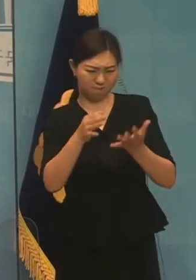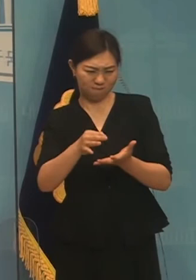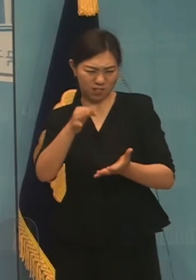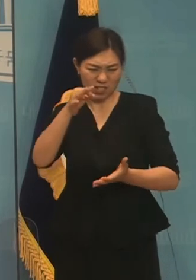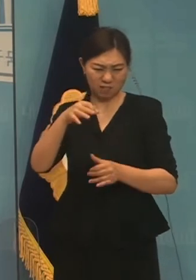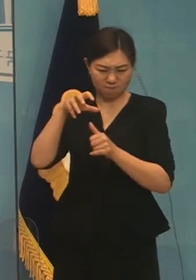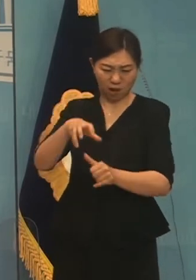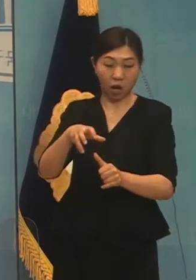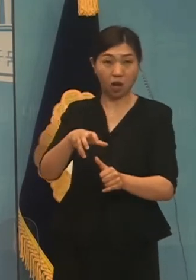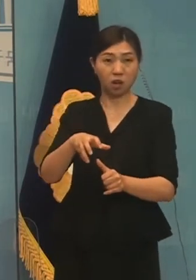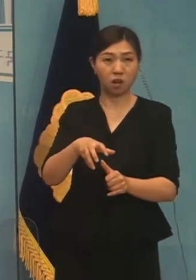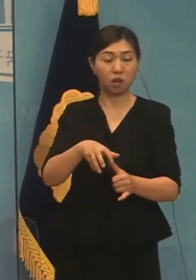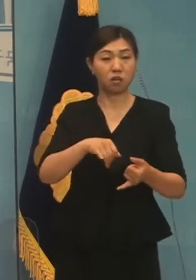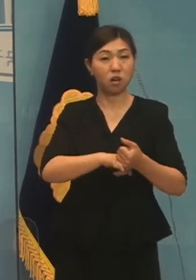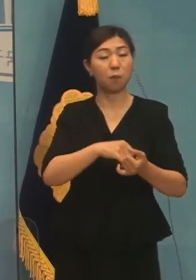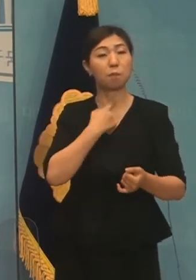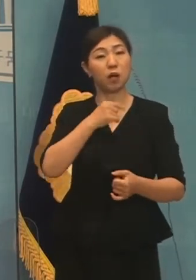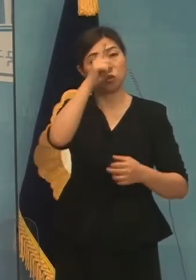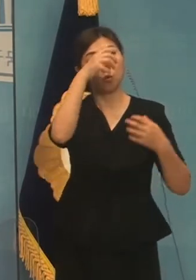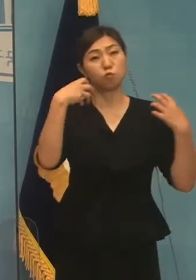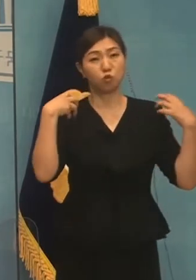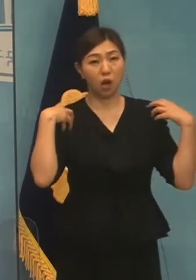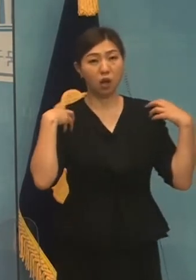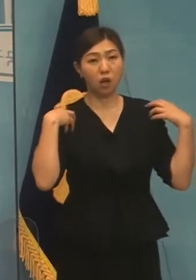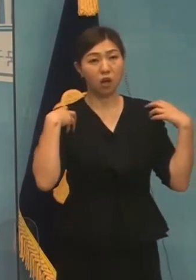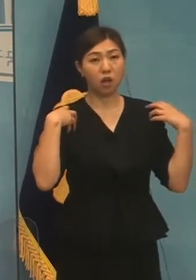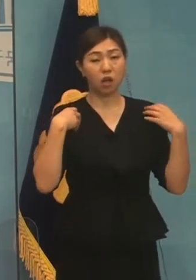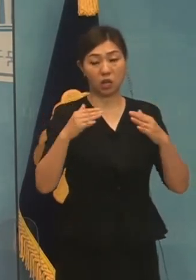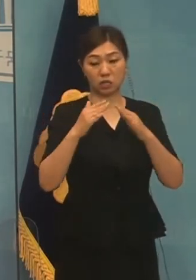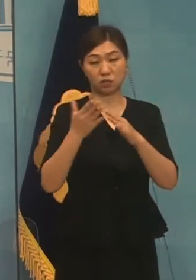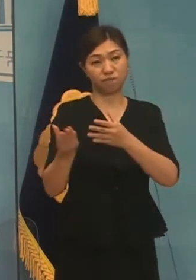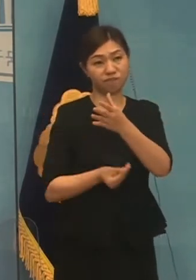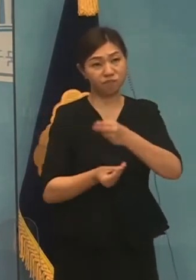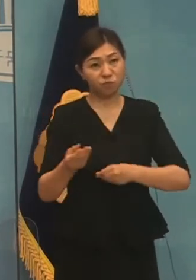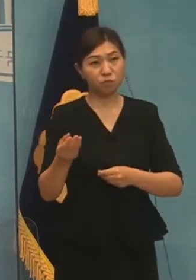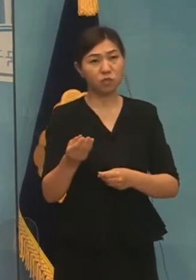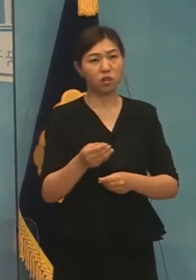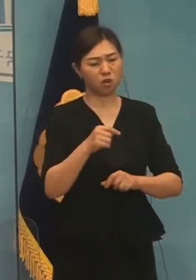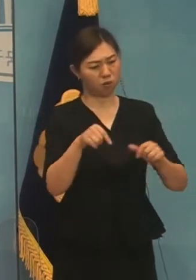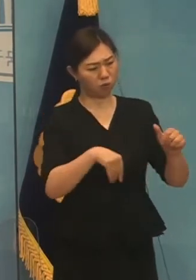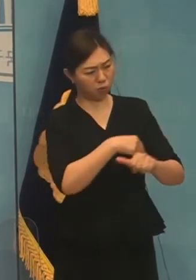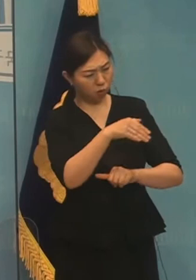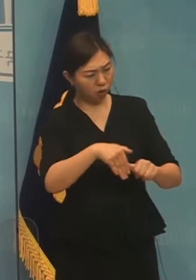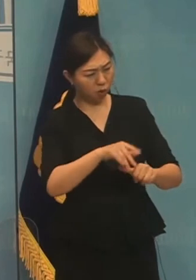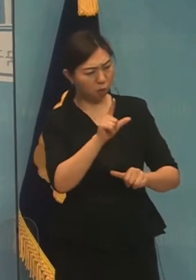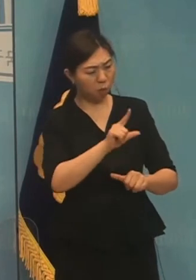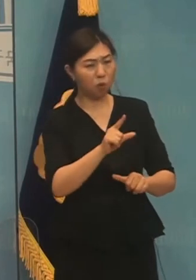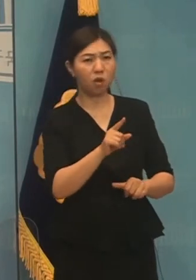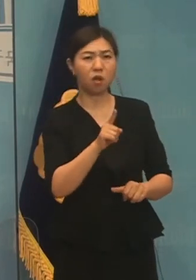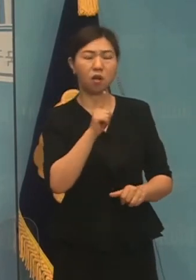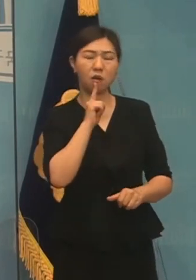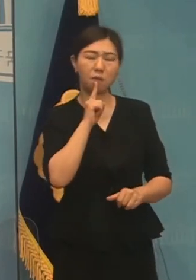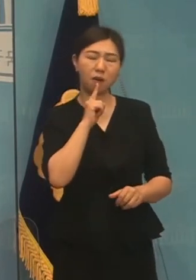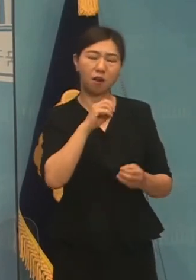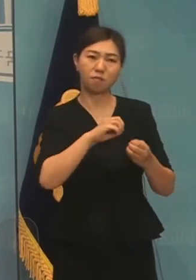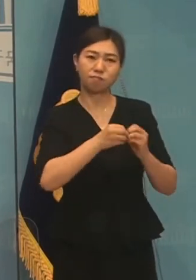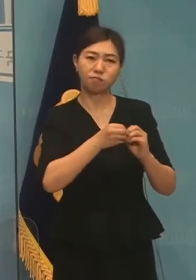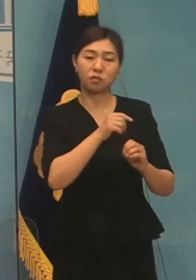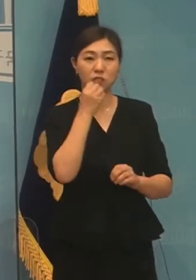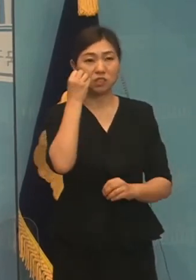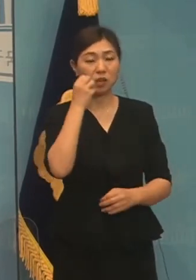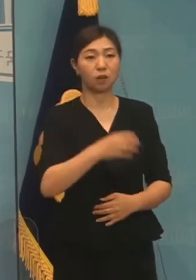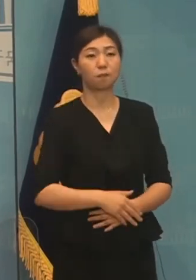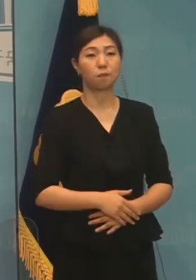부동산 감세와 대출 완화를 추진하는 것은 어불성설입니다. 결국 집값이 오르면